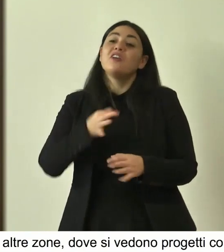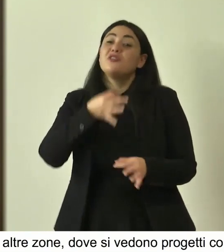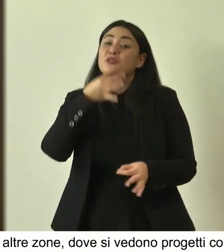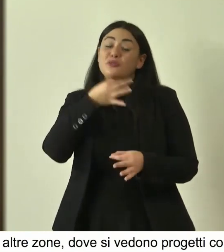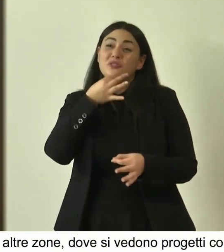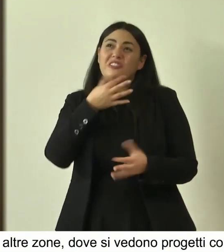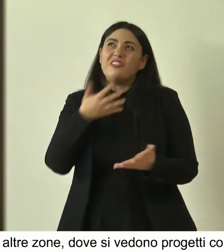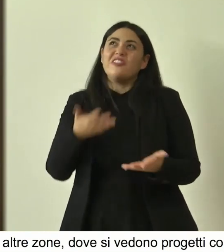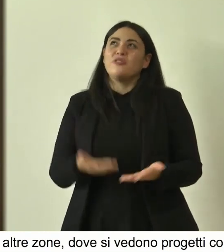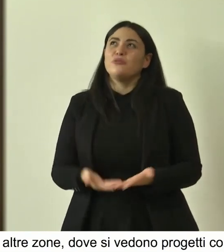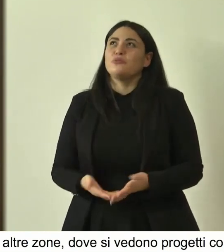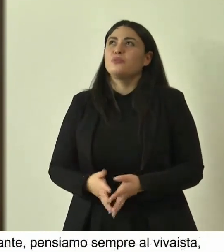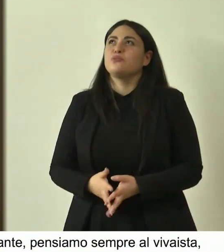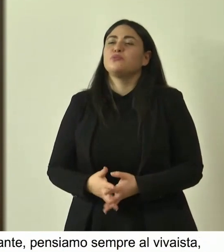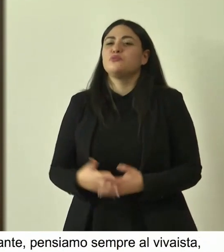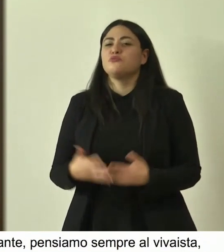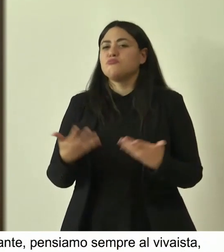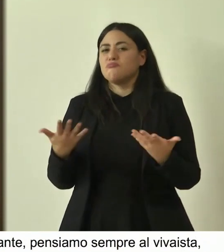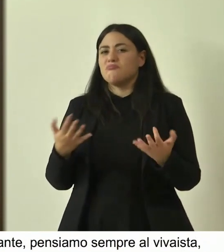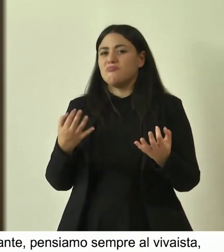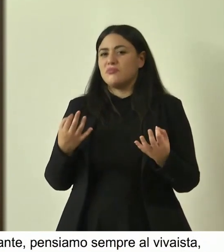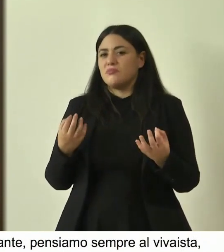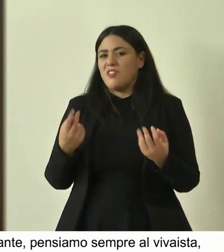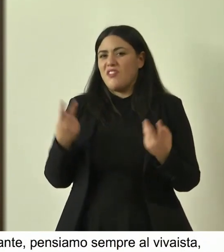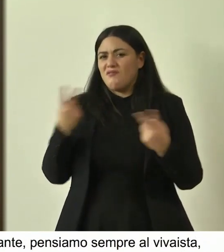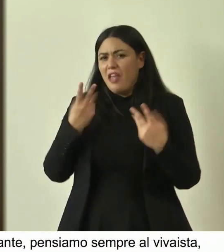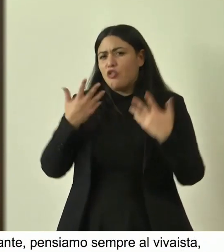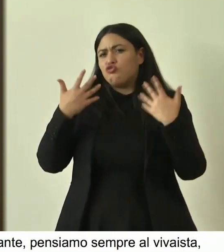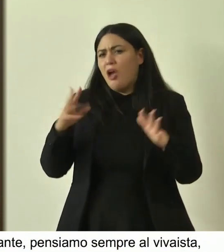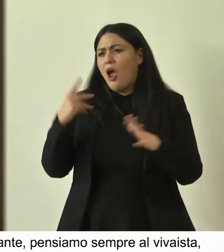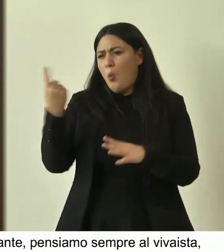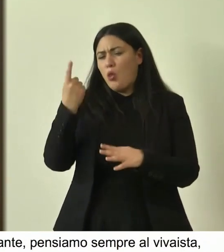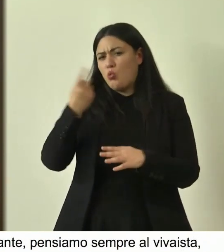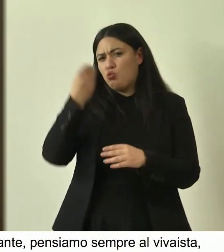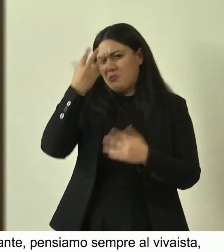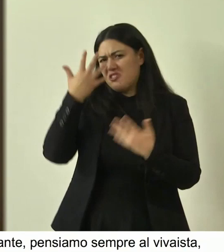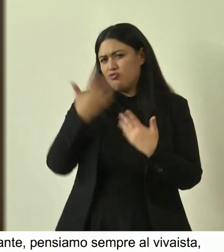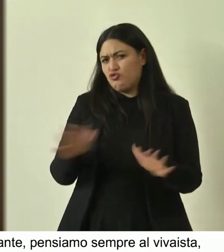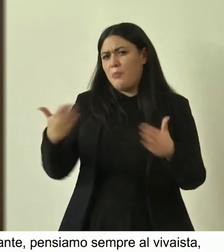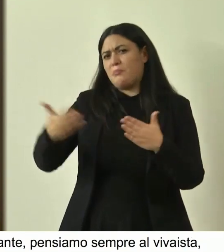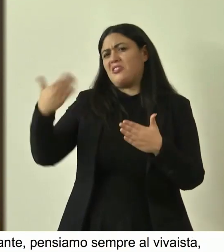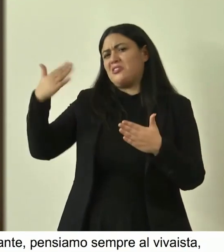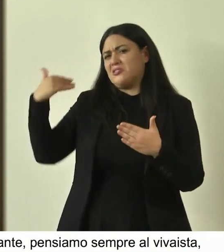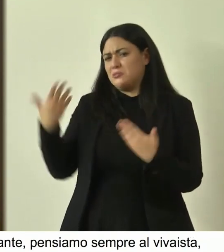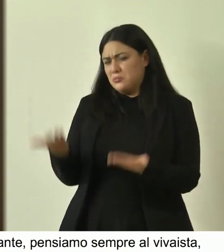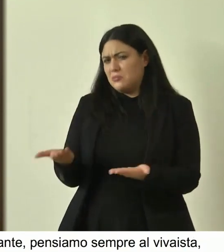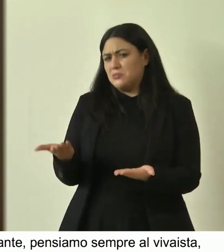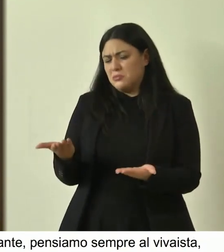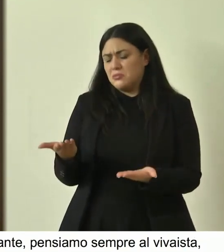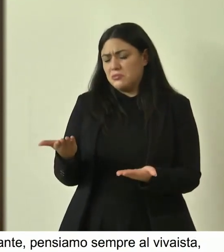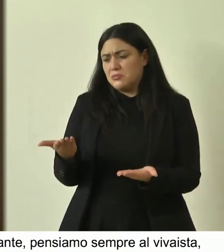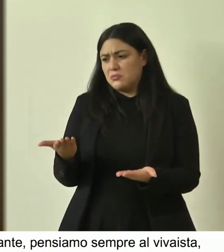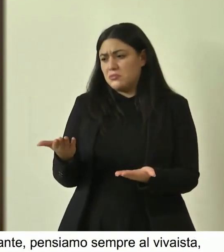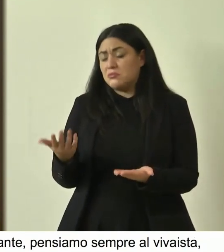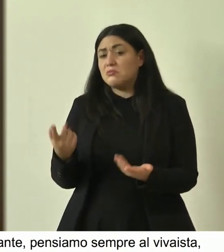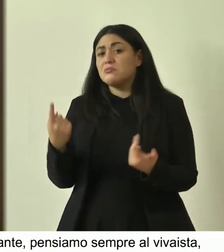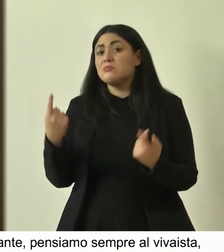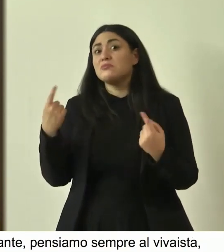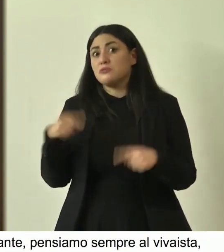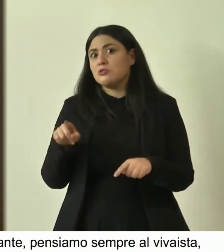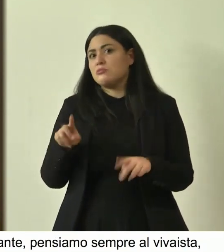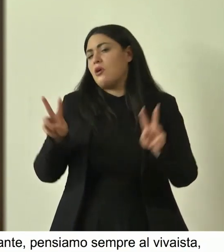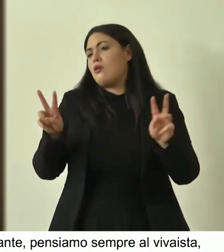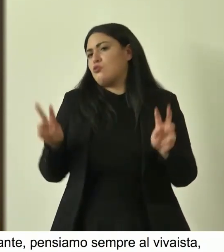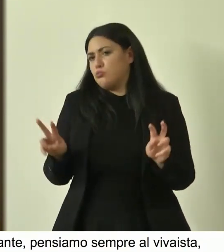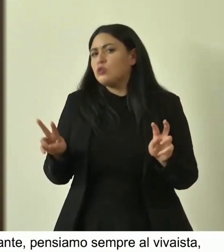Quindi è già visibile questo nei pochi casi. Quindi questo è un gran bel tema